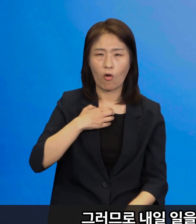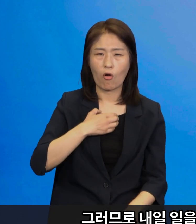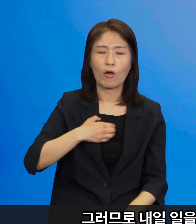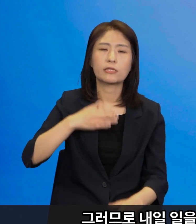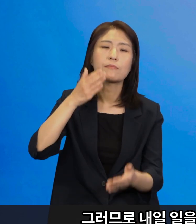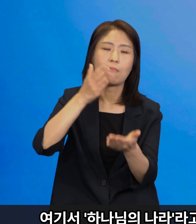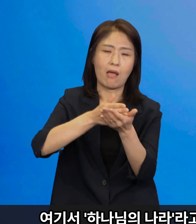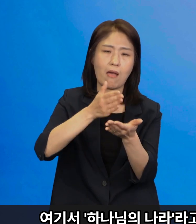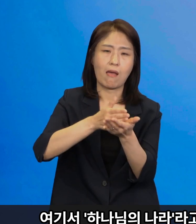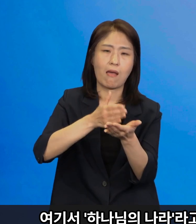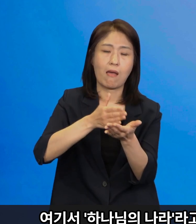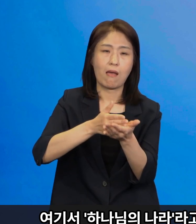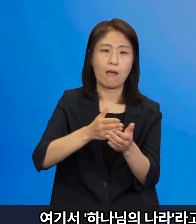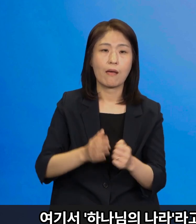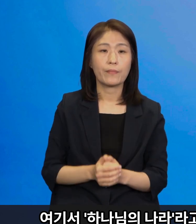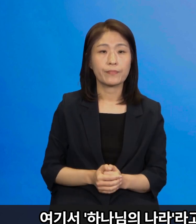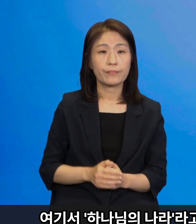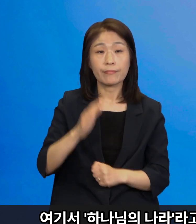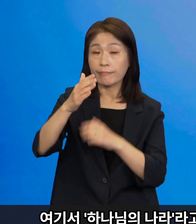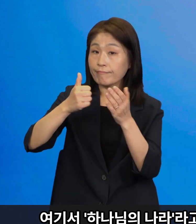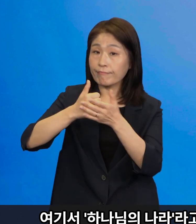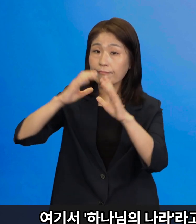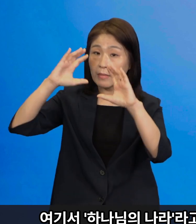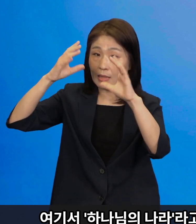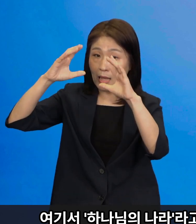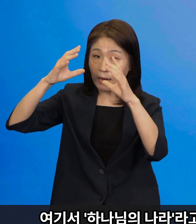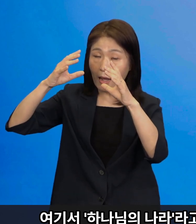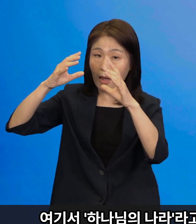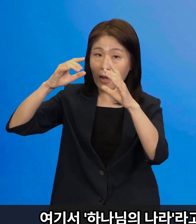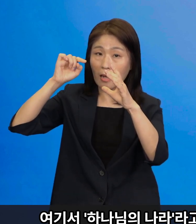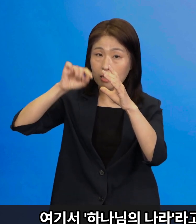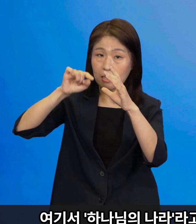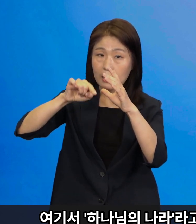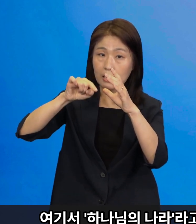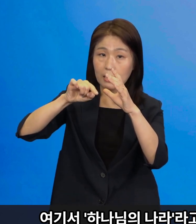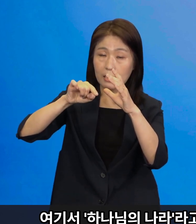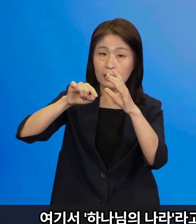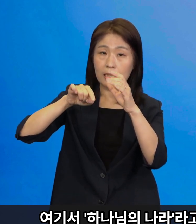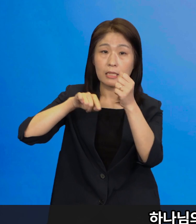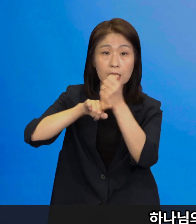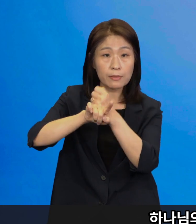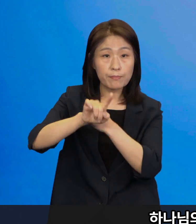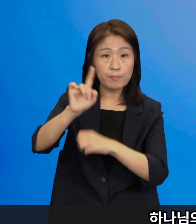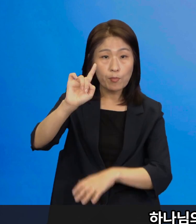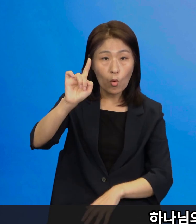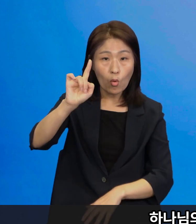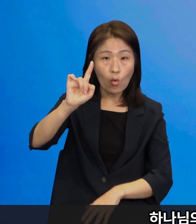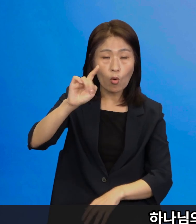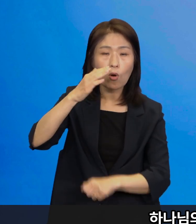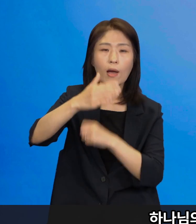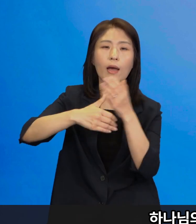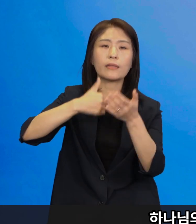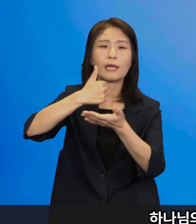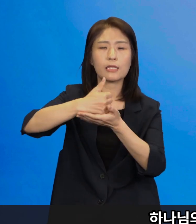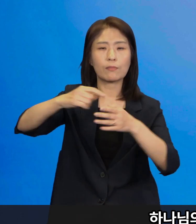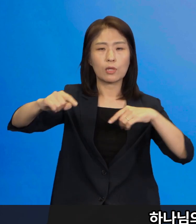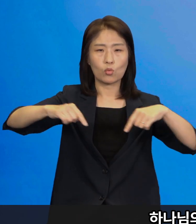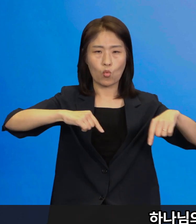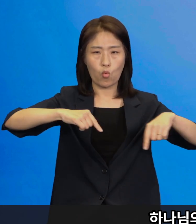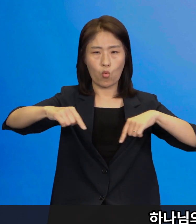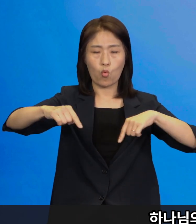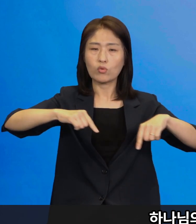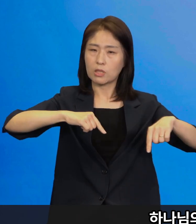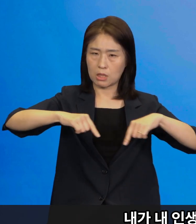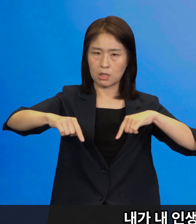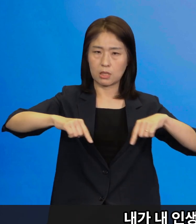말씀해요. 여기서 하나님의 나라라고 하는 이 바실레라라고 하는 이 헬라어는요, 하나님의 통치와